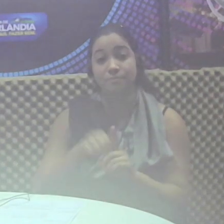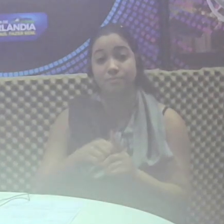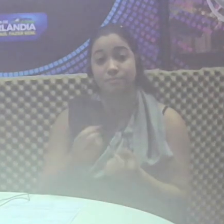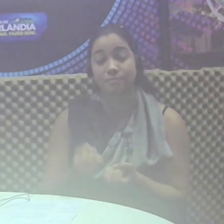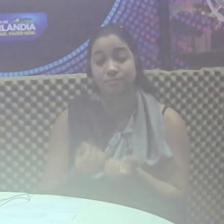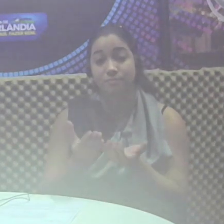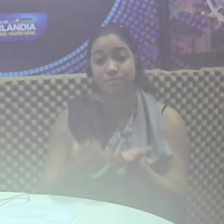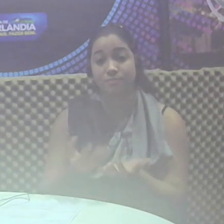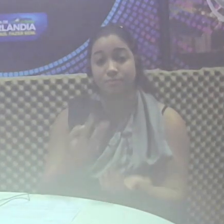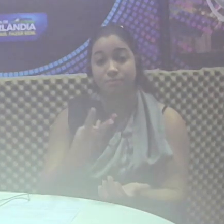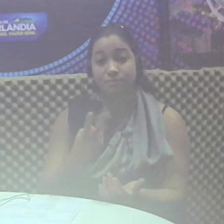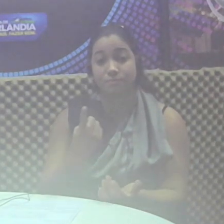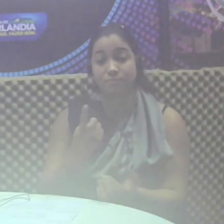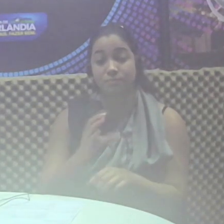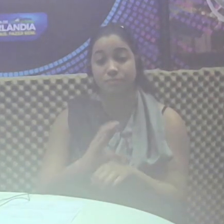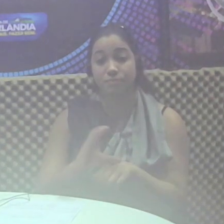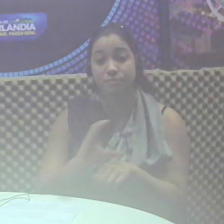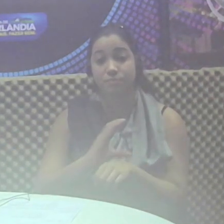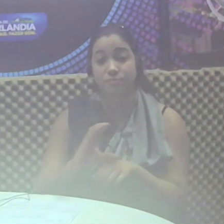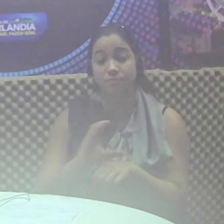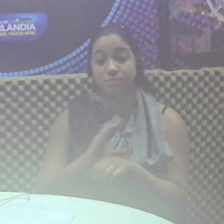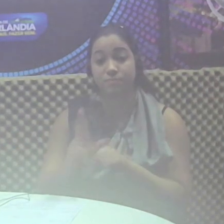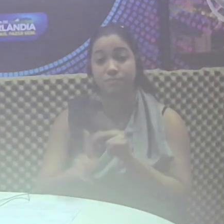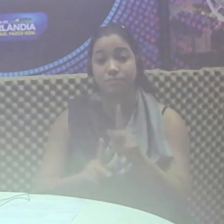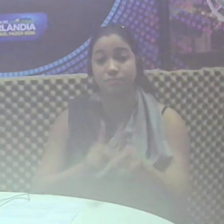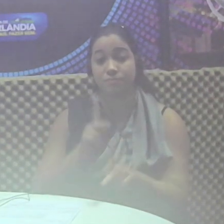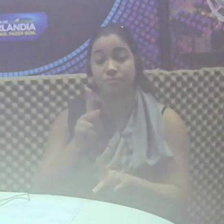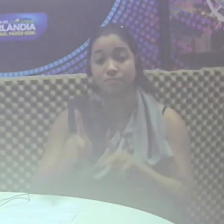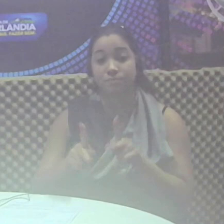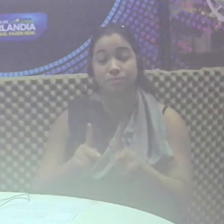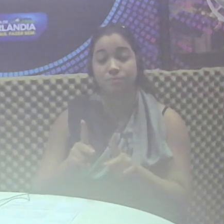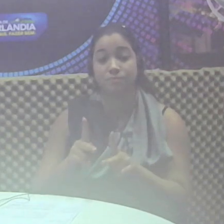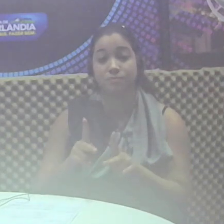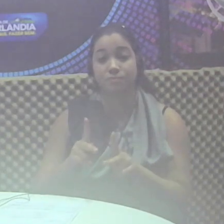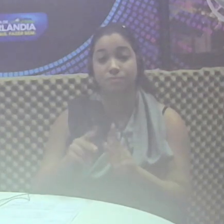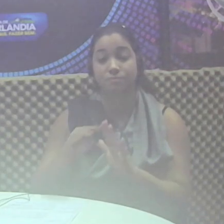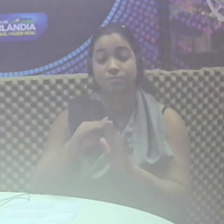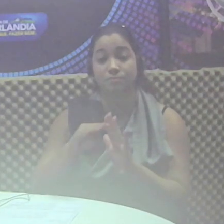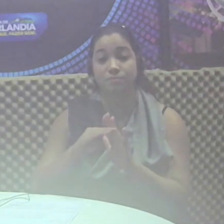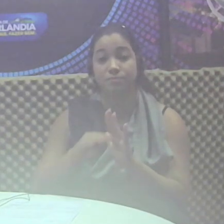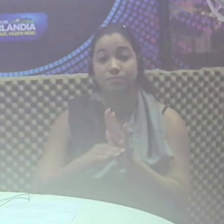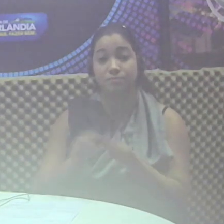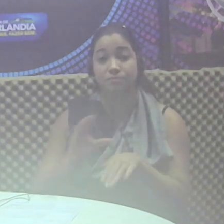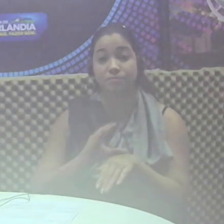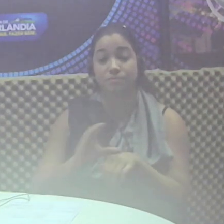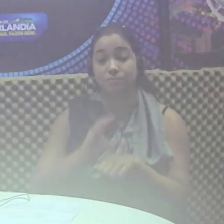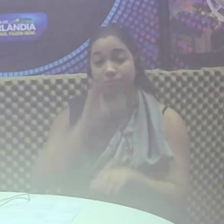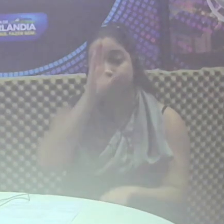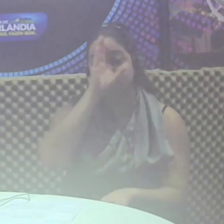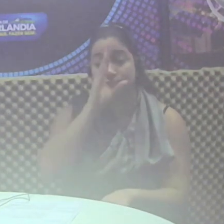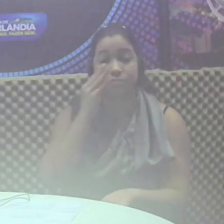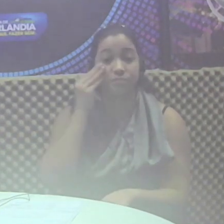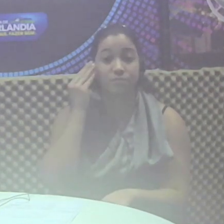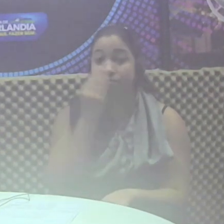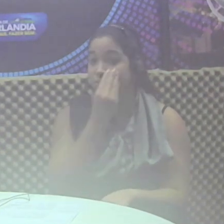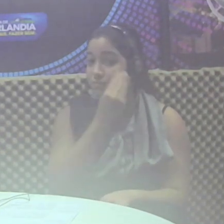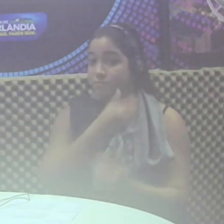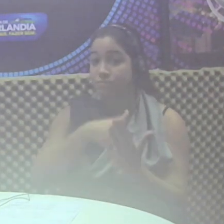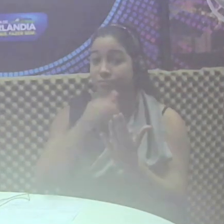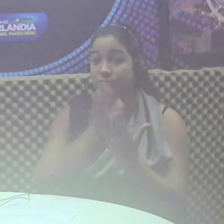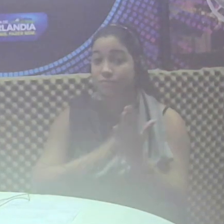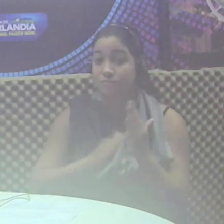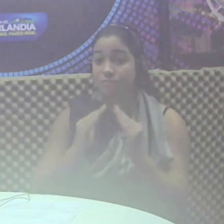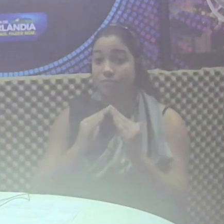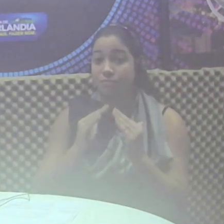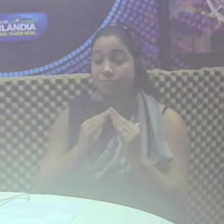ofertadas 31 capacitações à população. Entre os destaques dos cursos gratuitos estão maquiagem, pintor de obras